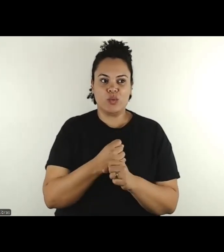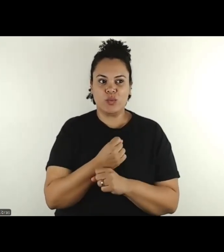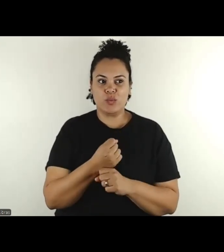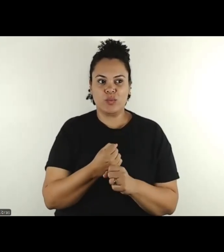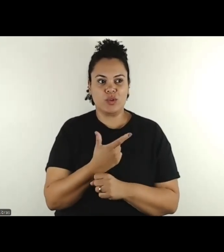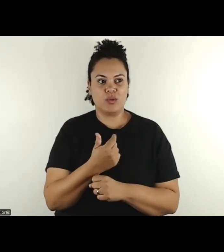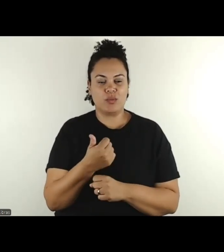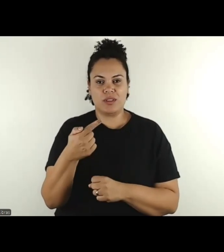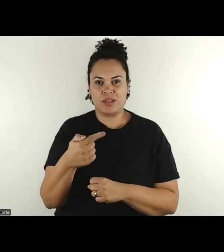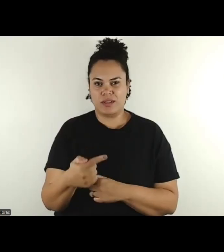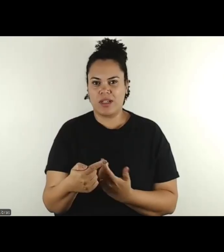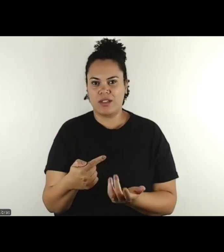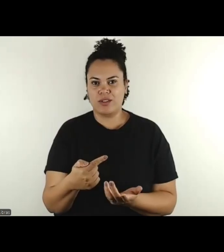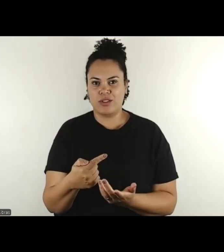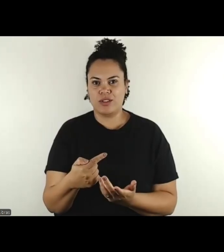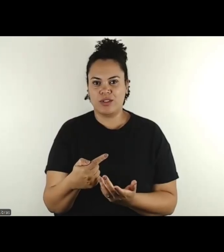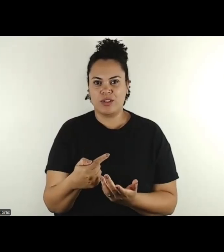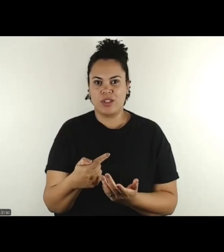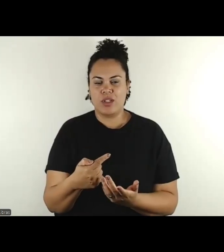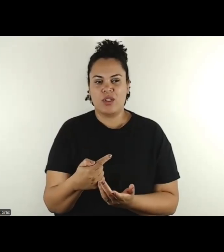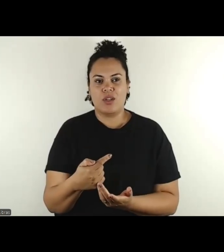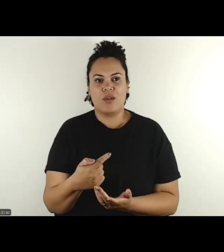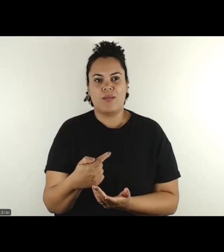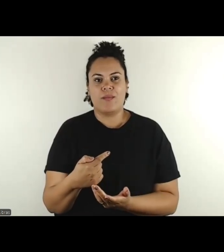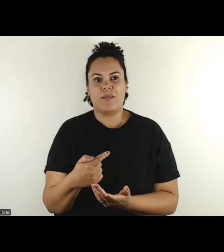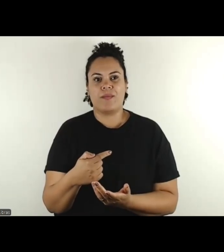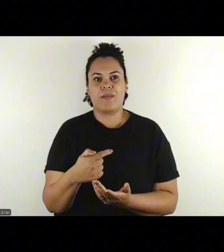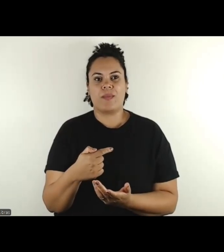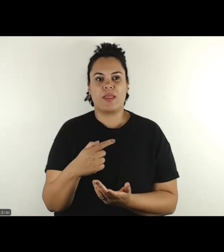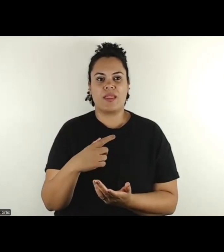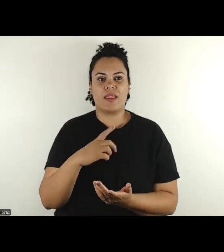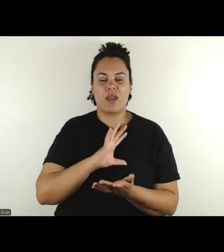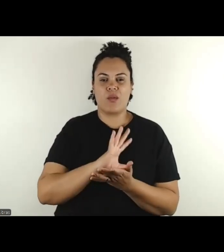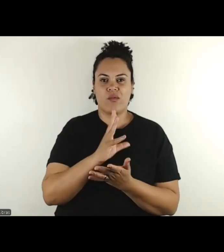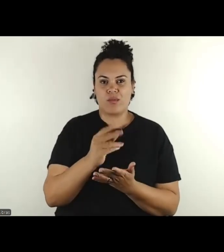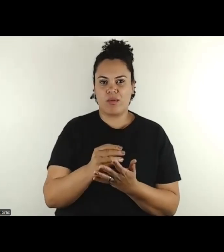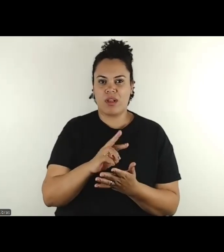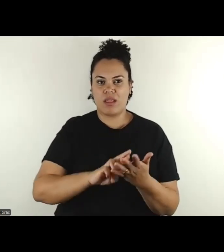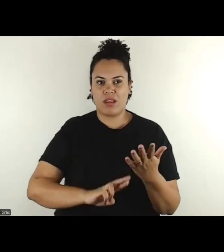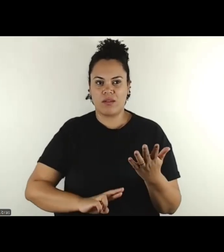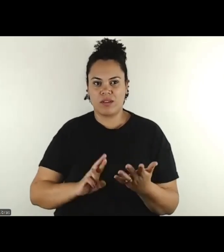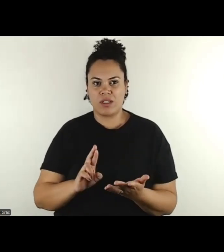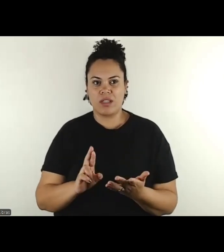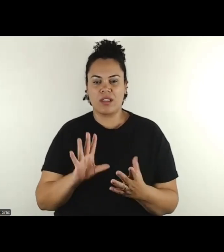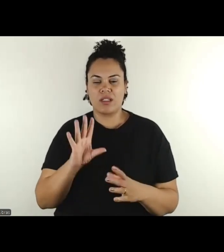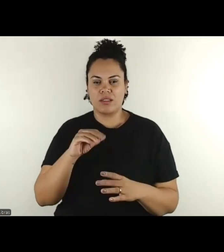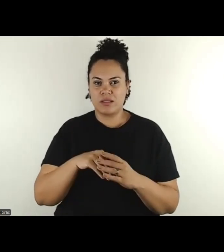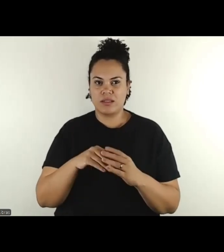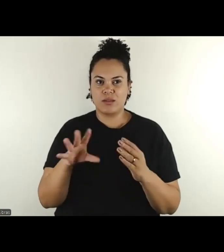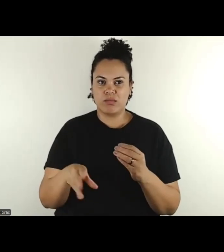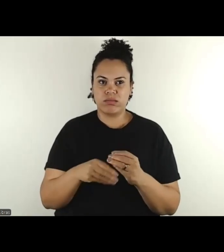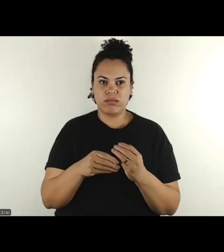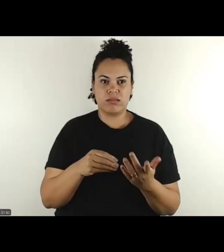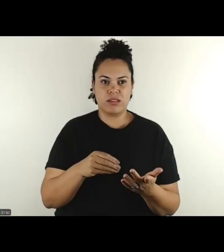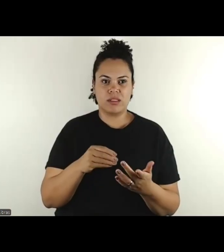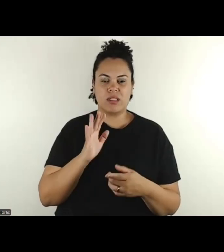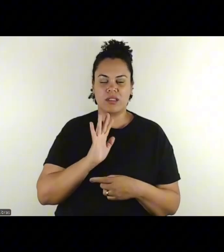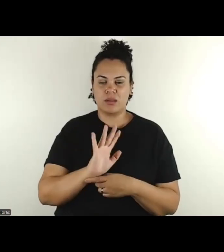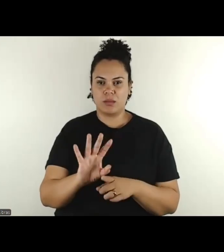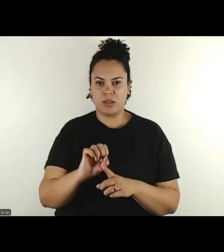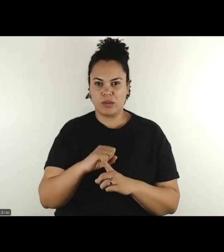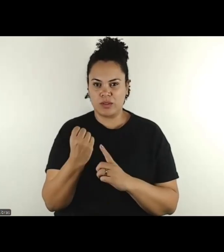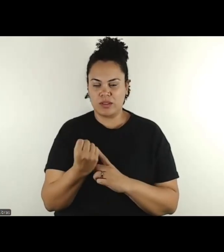o relatório de fiscalização do Cefes, né, que é o Serviço Social e a Inserção de Assistentes Sociais nas